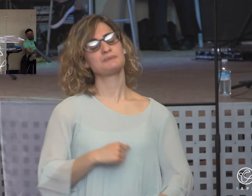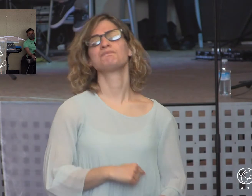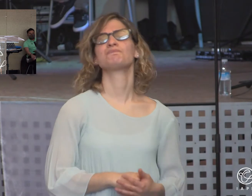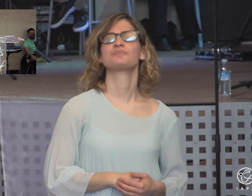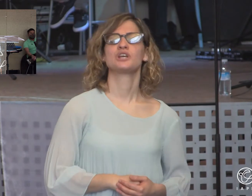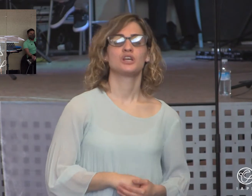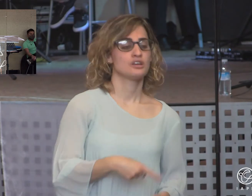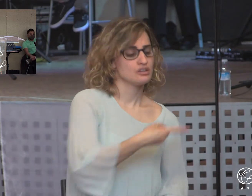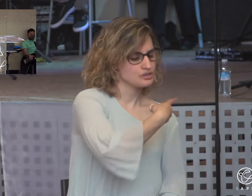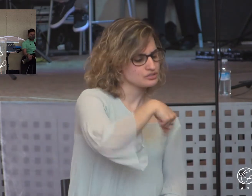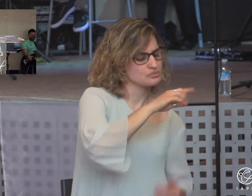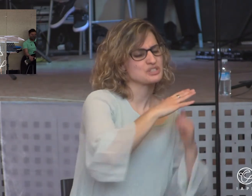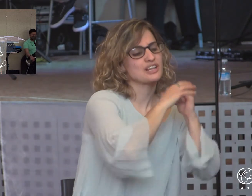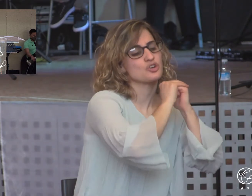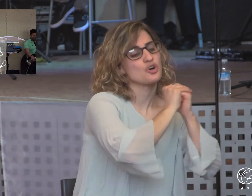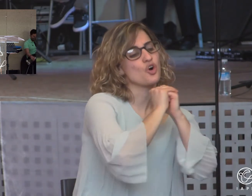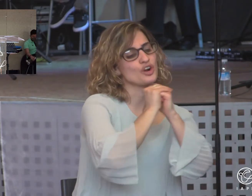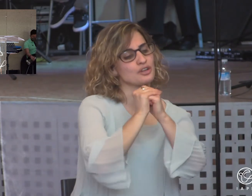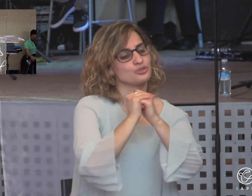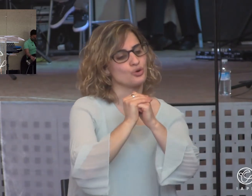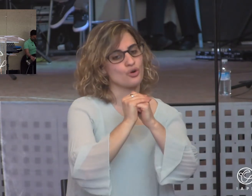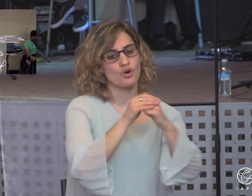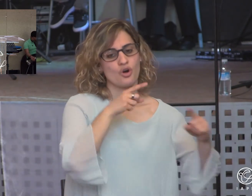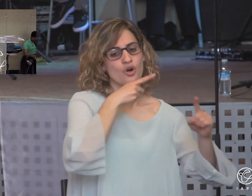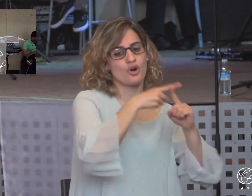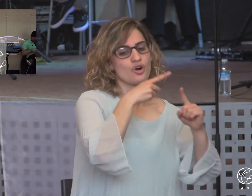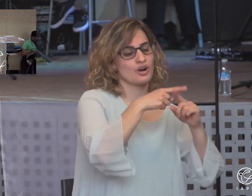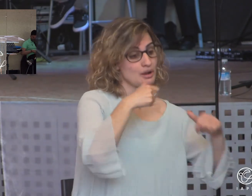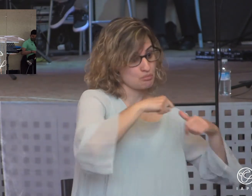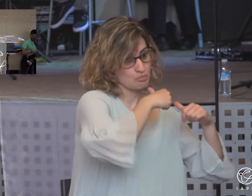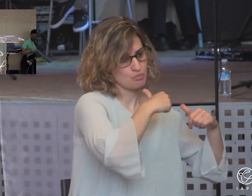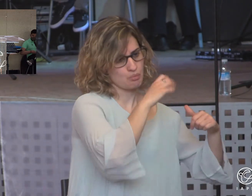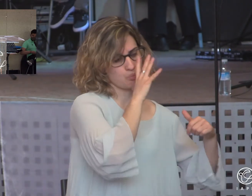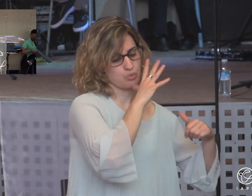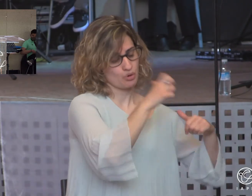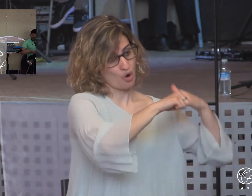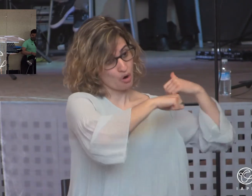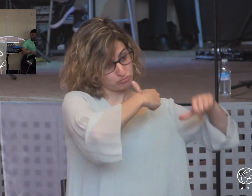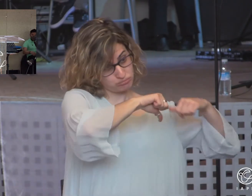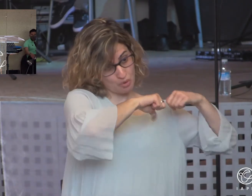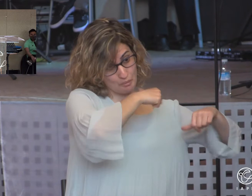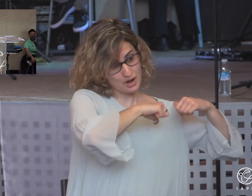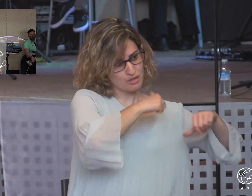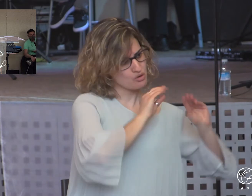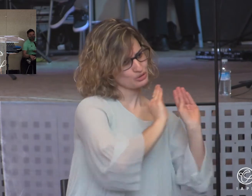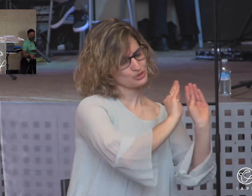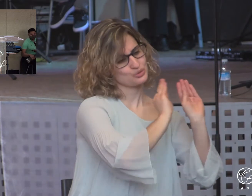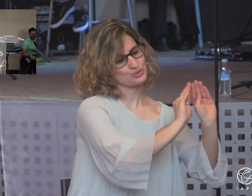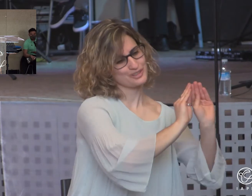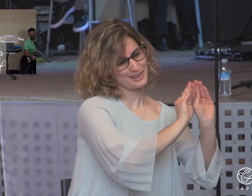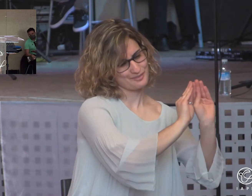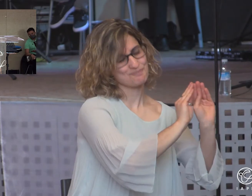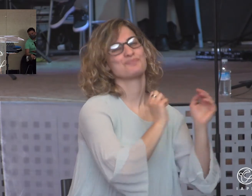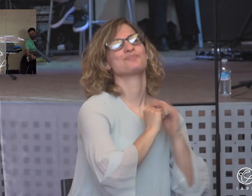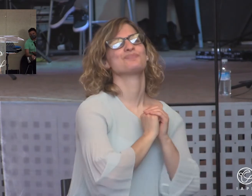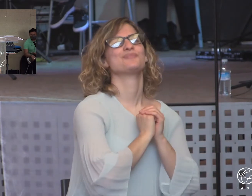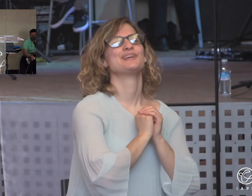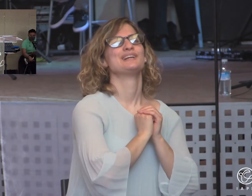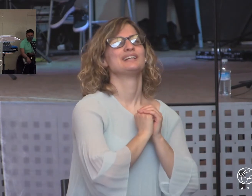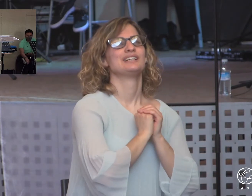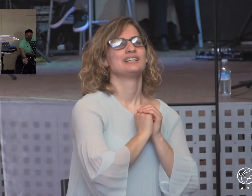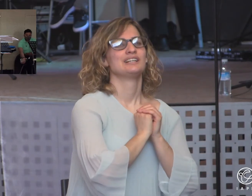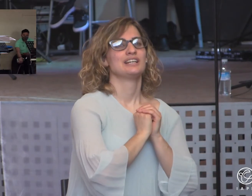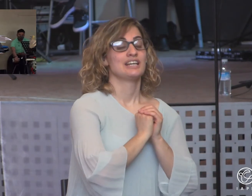médicos de manera que José Miguel fuera sano. Y José Miguel está recuperado y sano. Y yo doy gracias a Dios. José